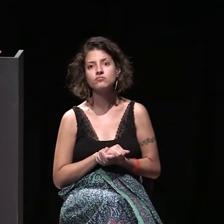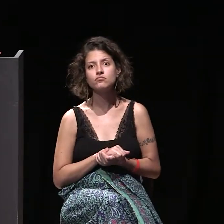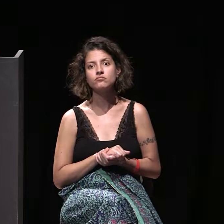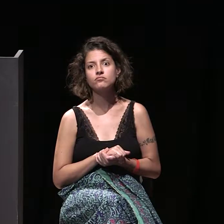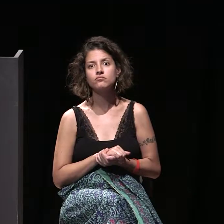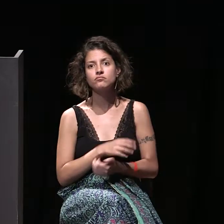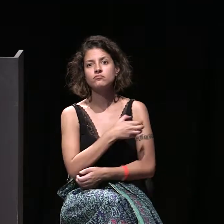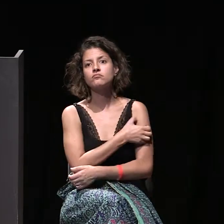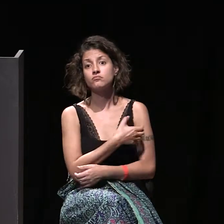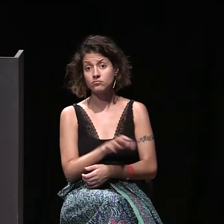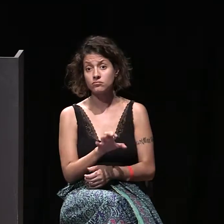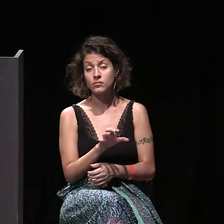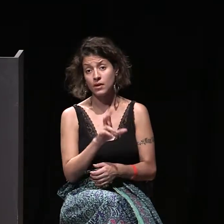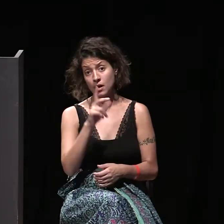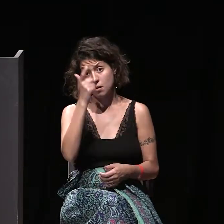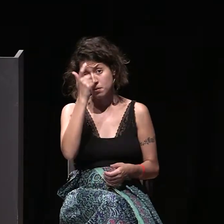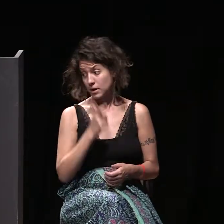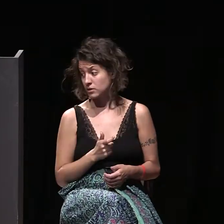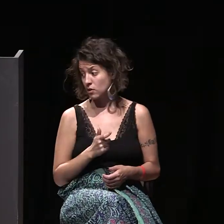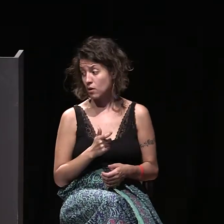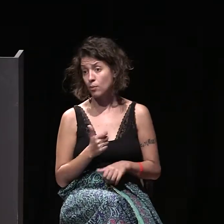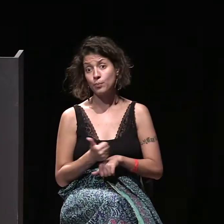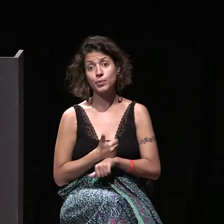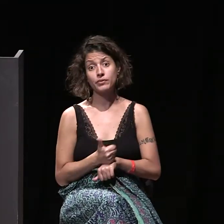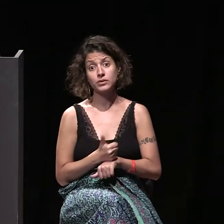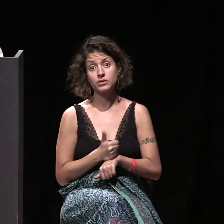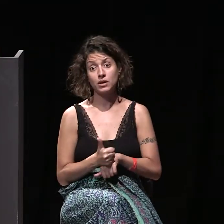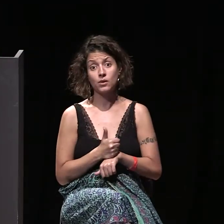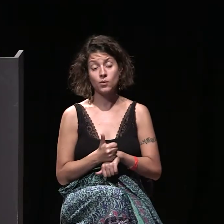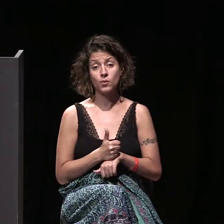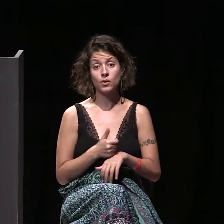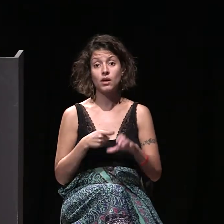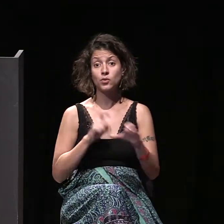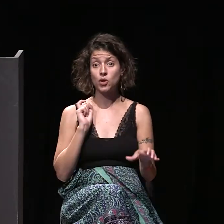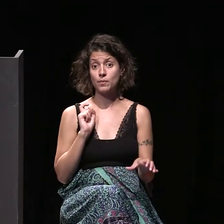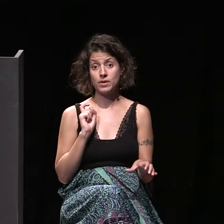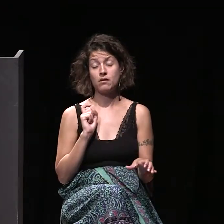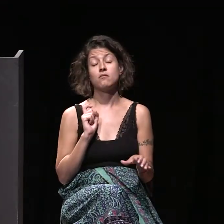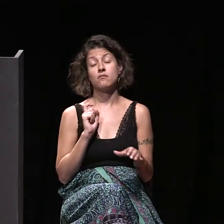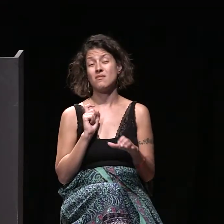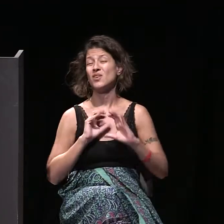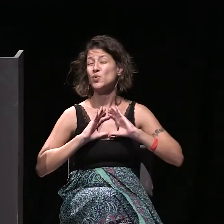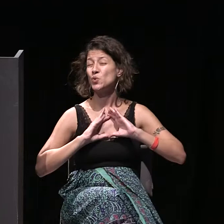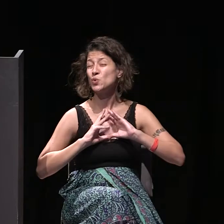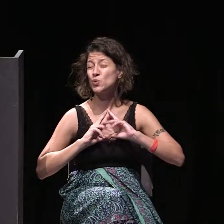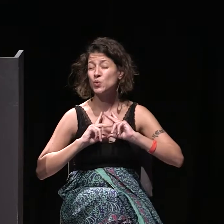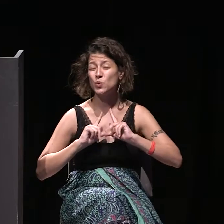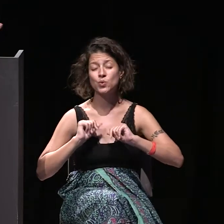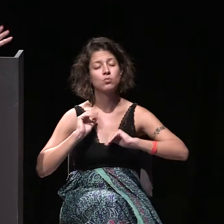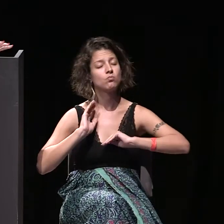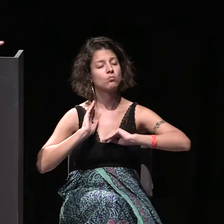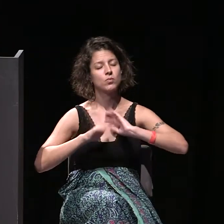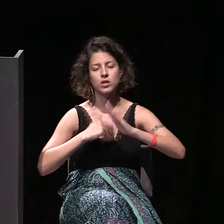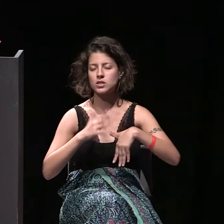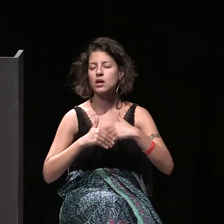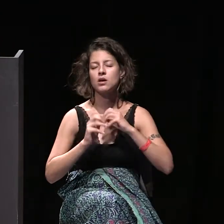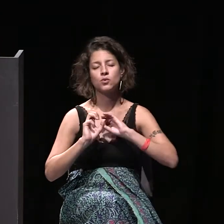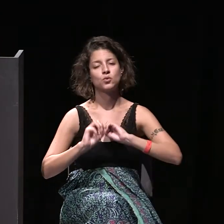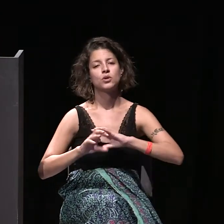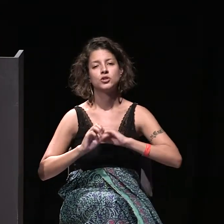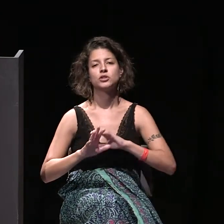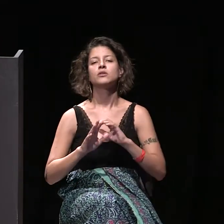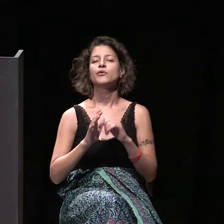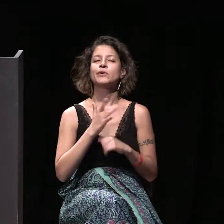pessoal e profissional e a construção da autonomia e solidariedade. Isso vale para todos os processos educativos, com profissionais de saúde,